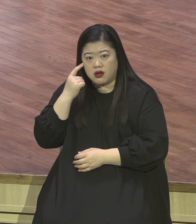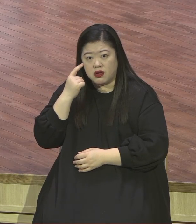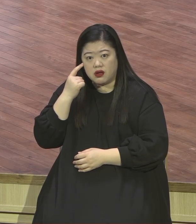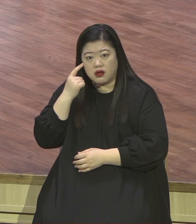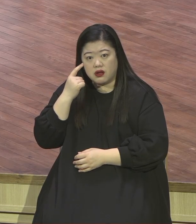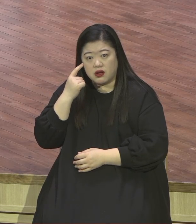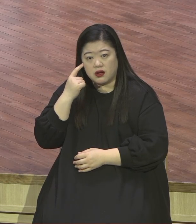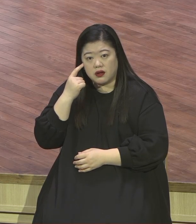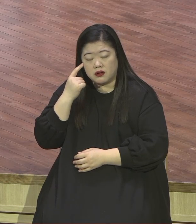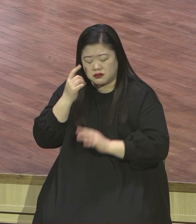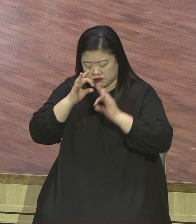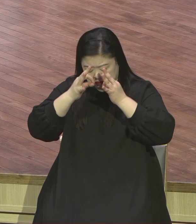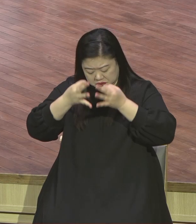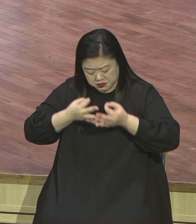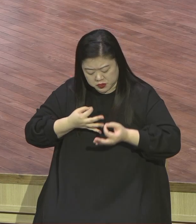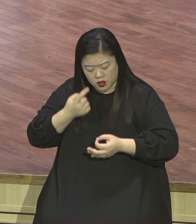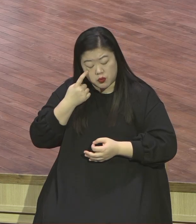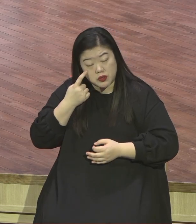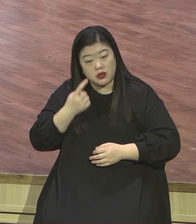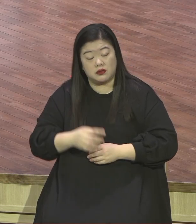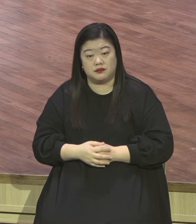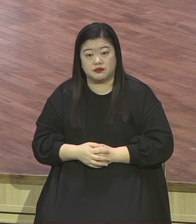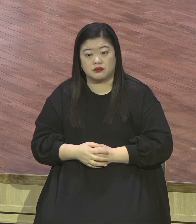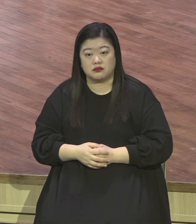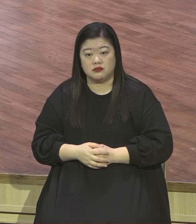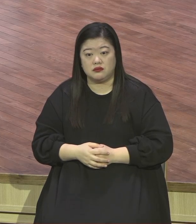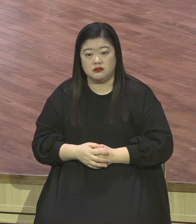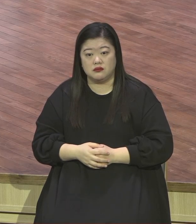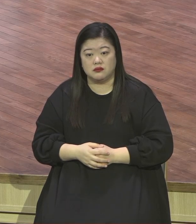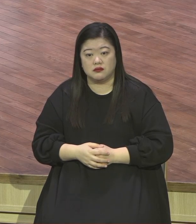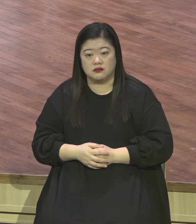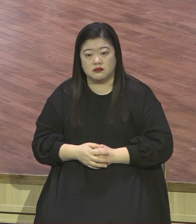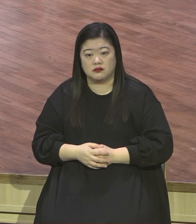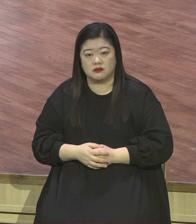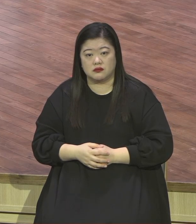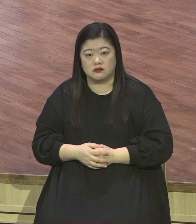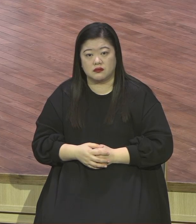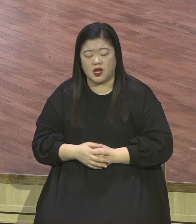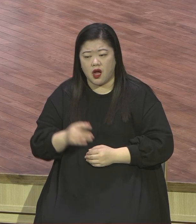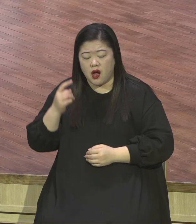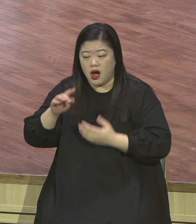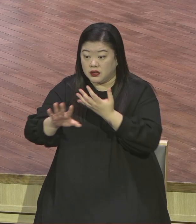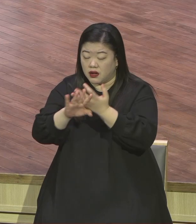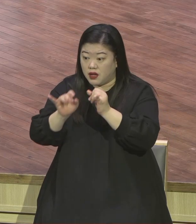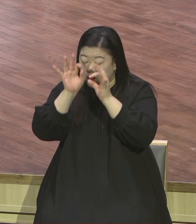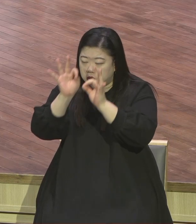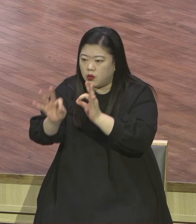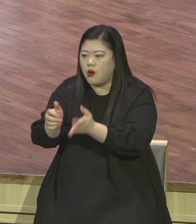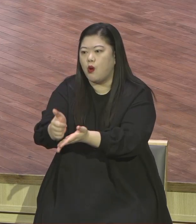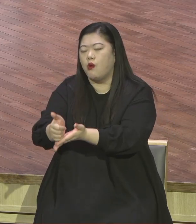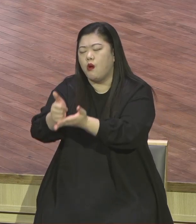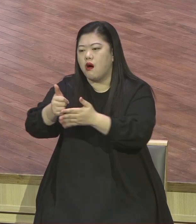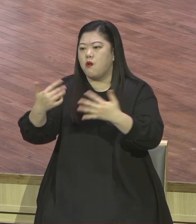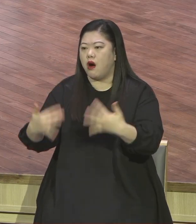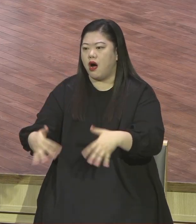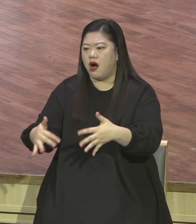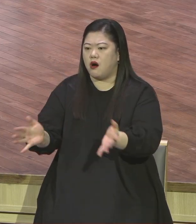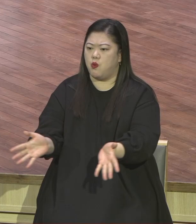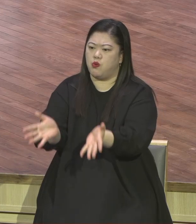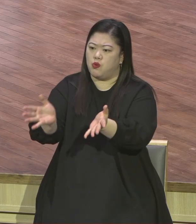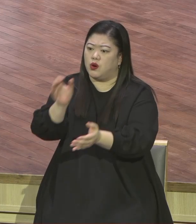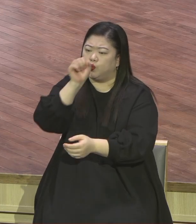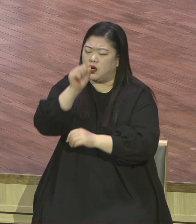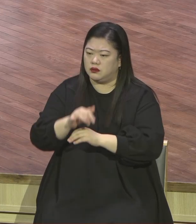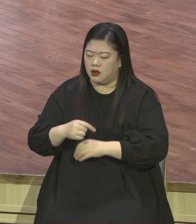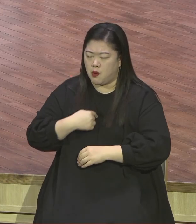나는 왜 사람들을 볼 때 사랑스럽지 않고 존경스럽지 않고 이렇게 믿고 시기가 나고 왜 그렇게 외롭지? 나는 교회에 앉아서 나는 왜